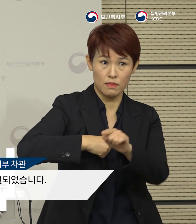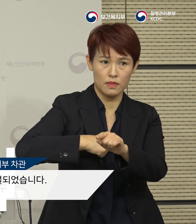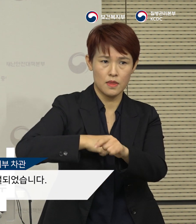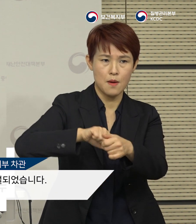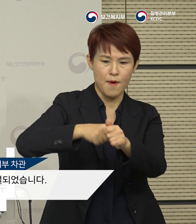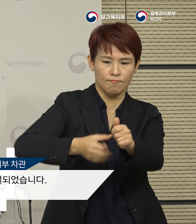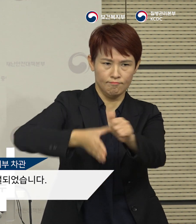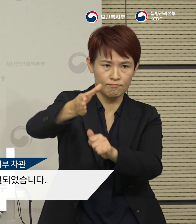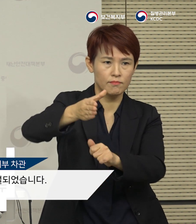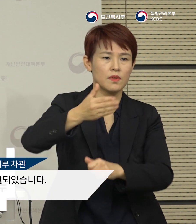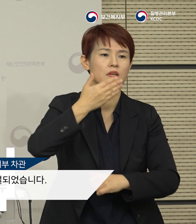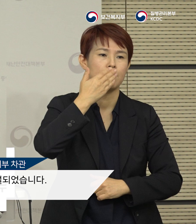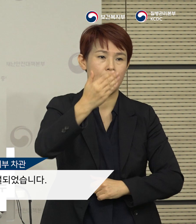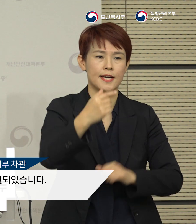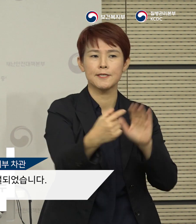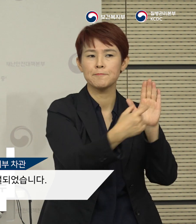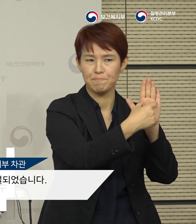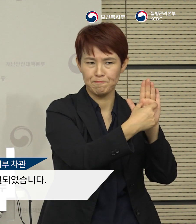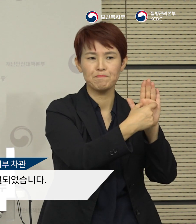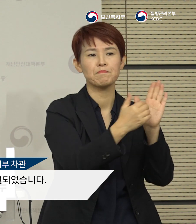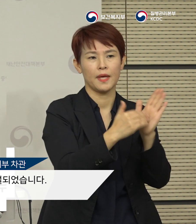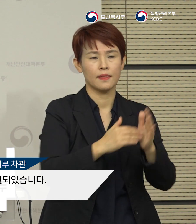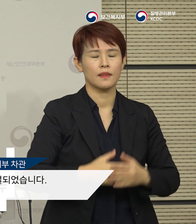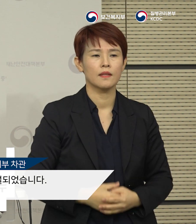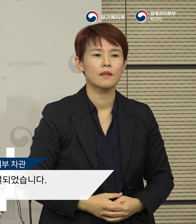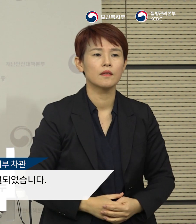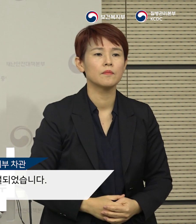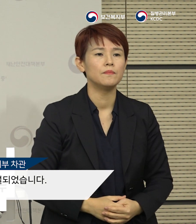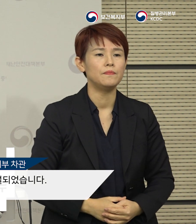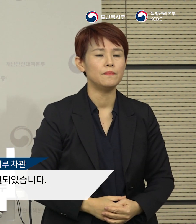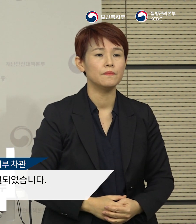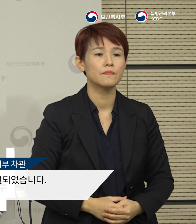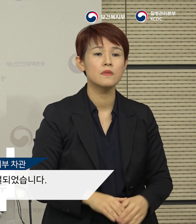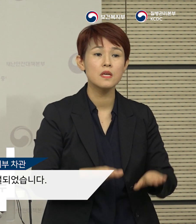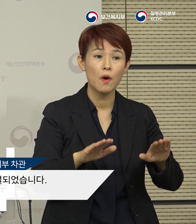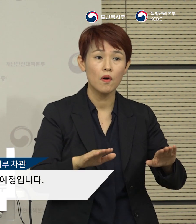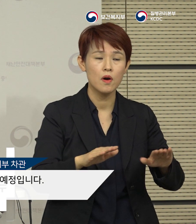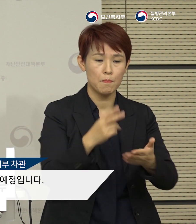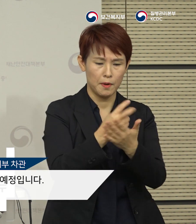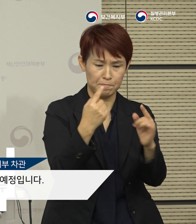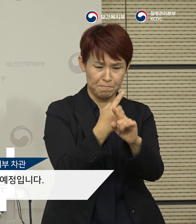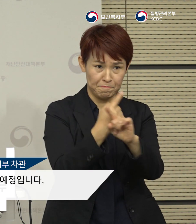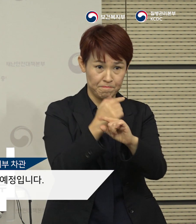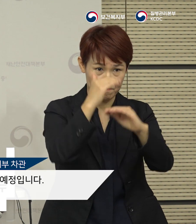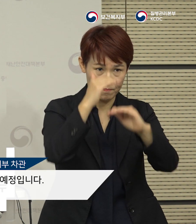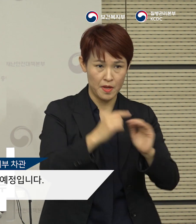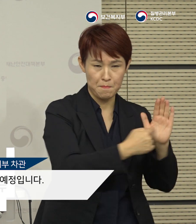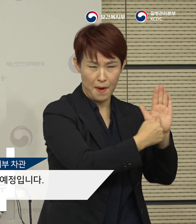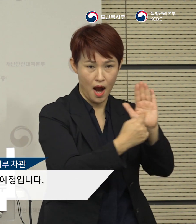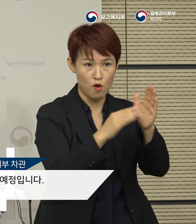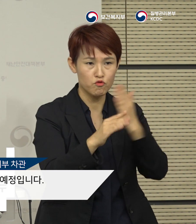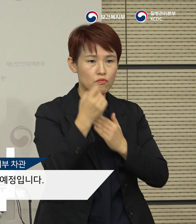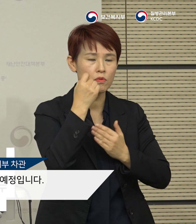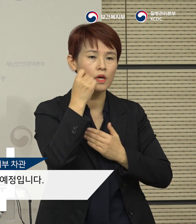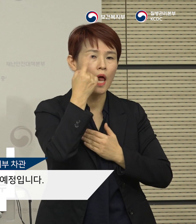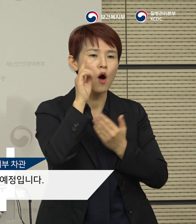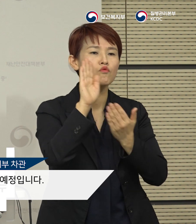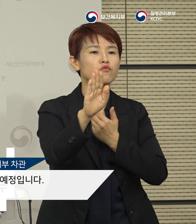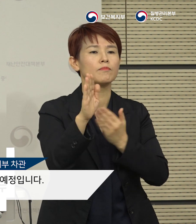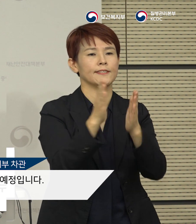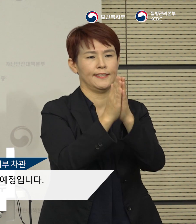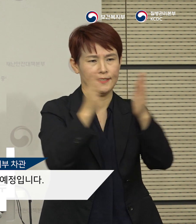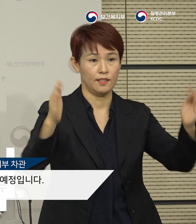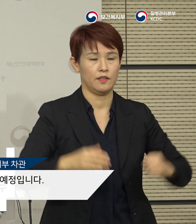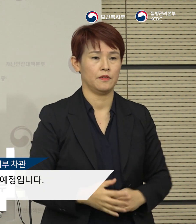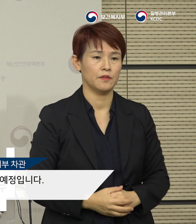위반할 경우 벌칙을 가할 수 있는 조항도 신설되었습니다. 이번 개정된 법은 공표 후 1개월